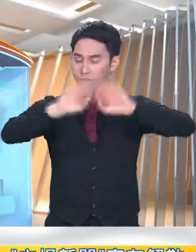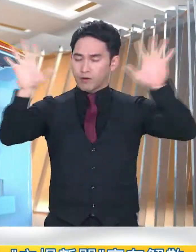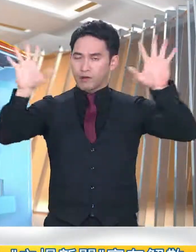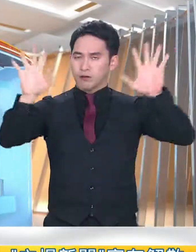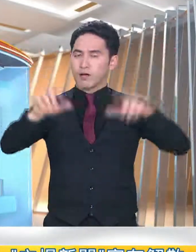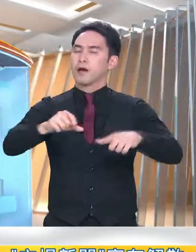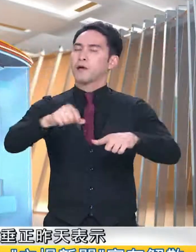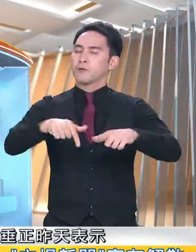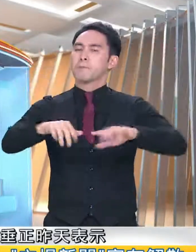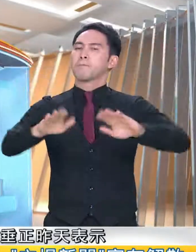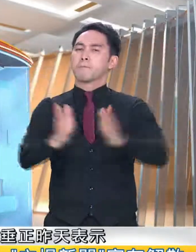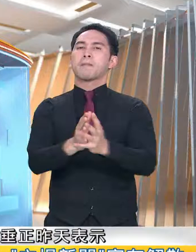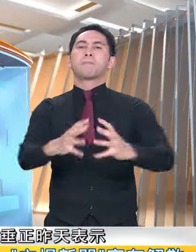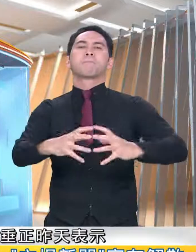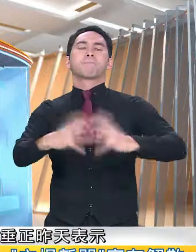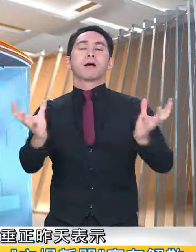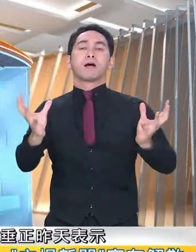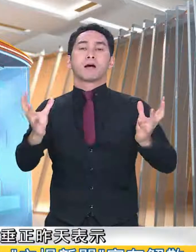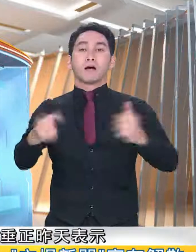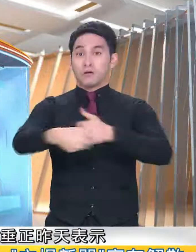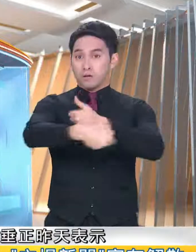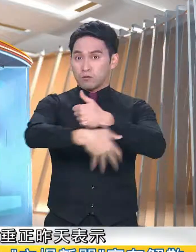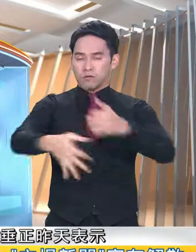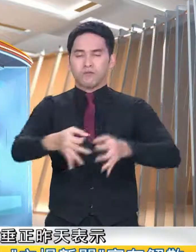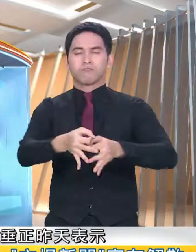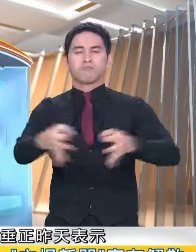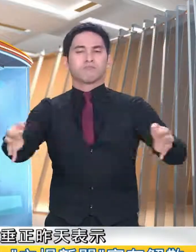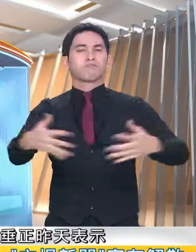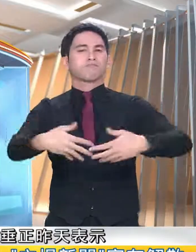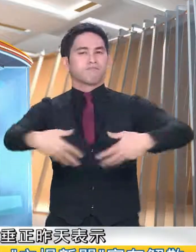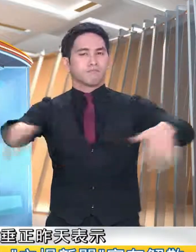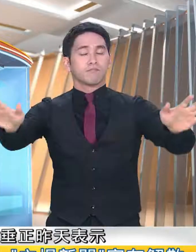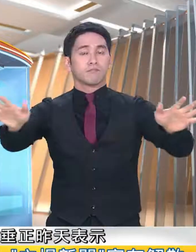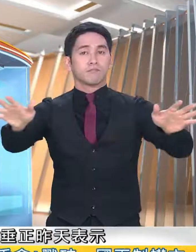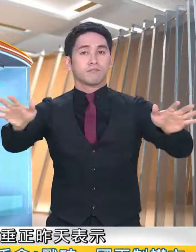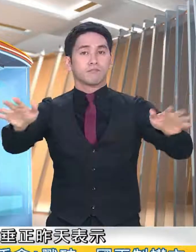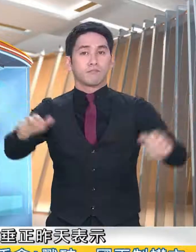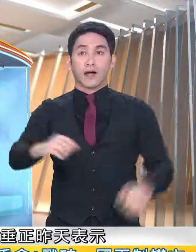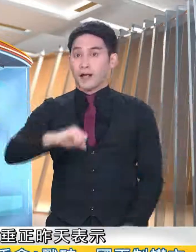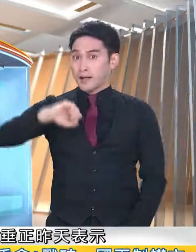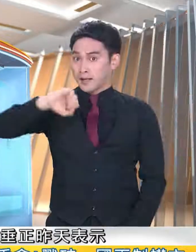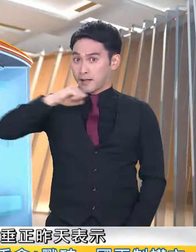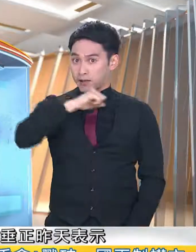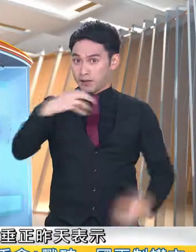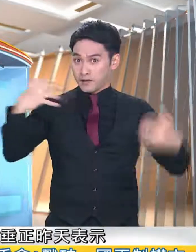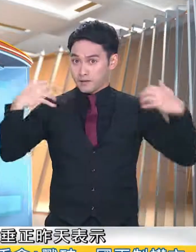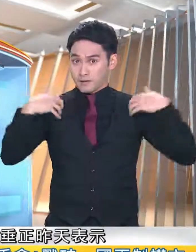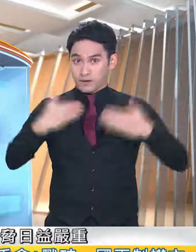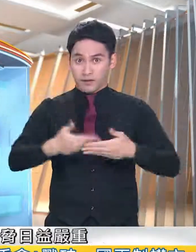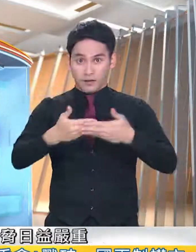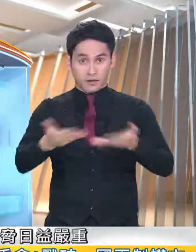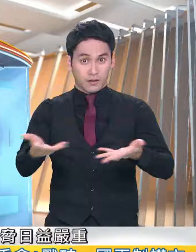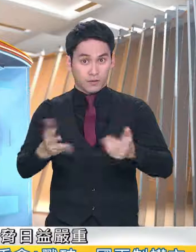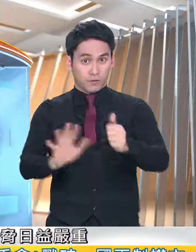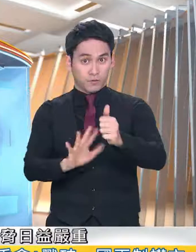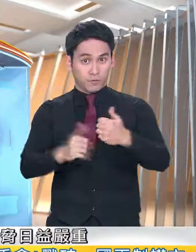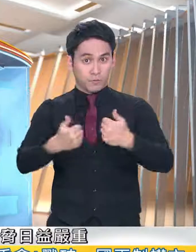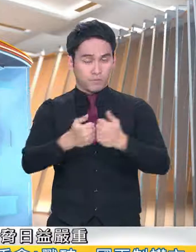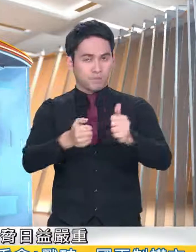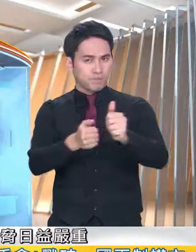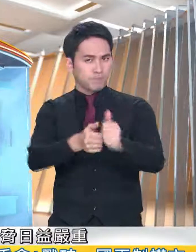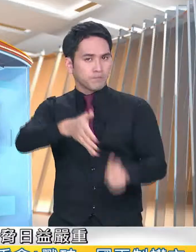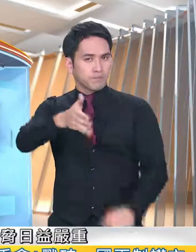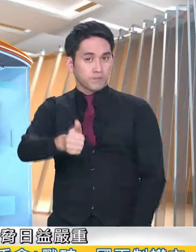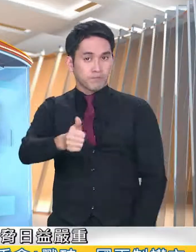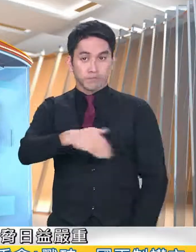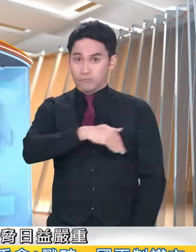的员工。对此，陆委会副主委邱垂正昨天表示，香港受